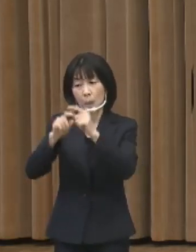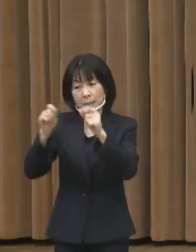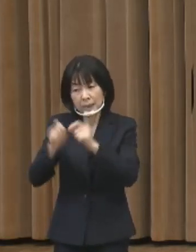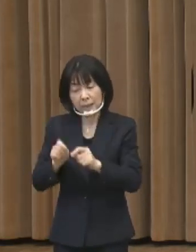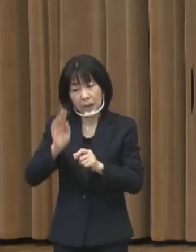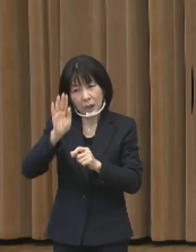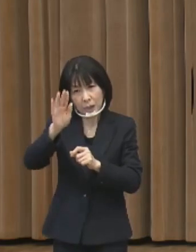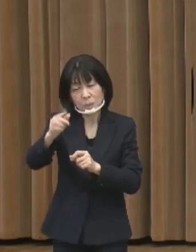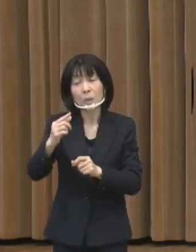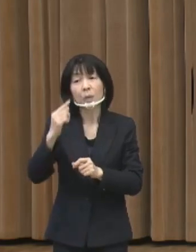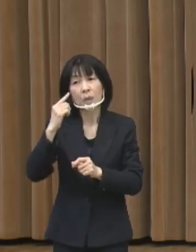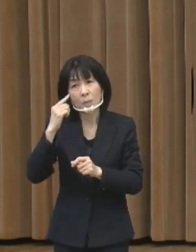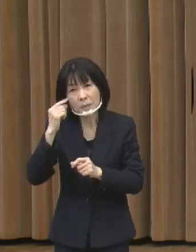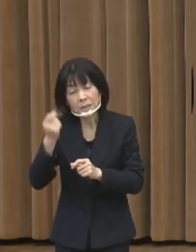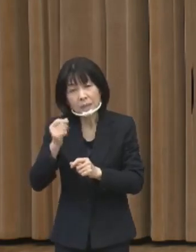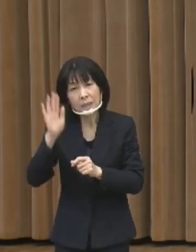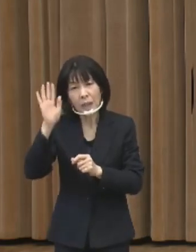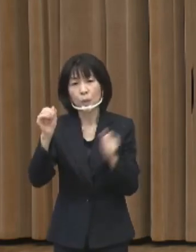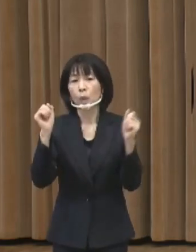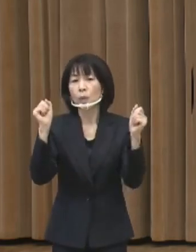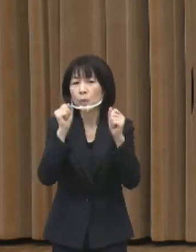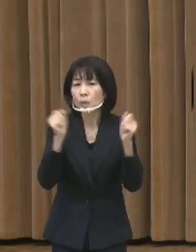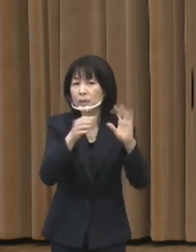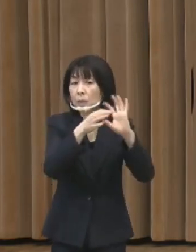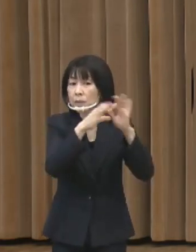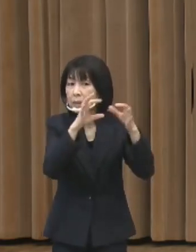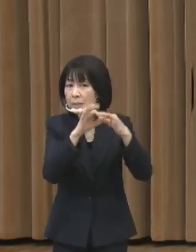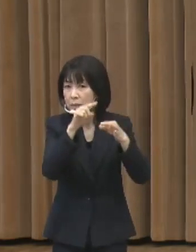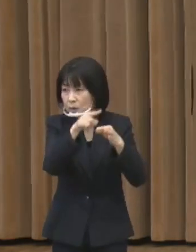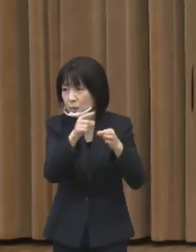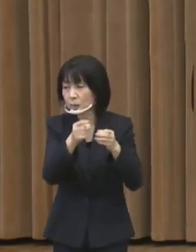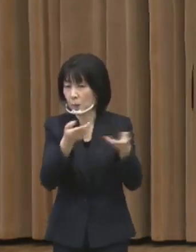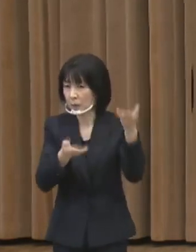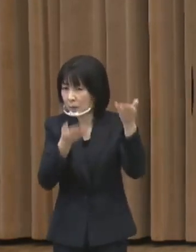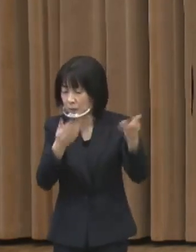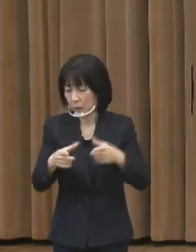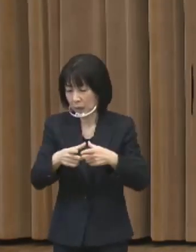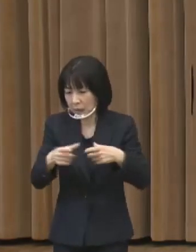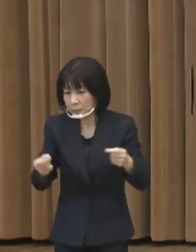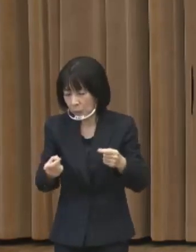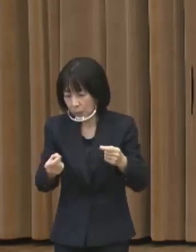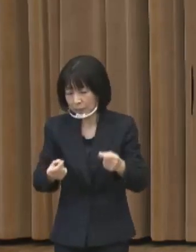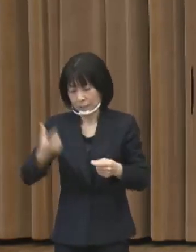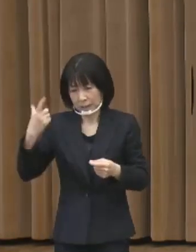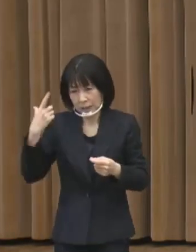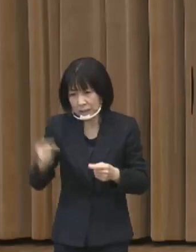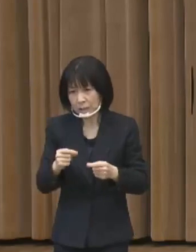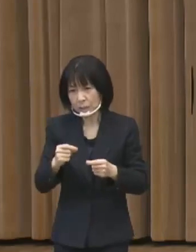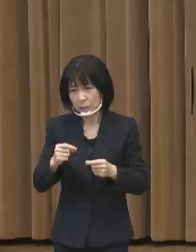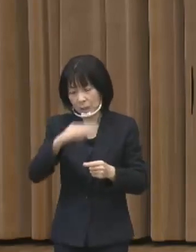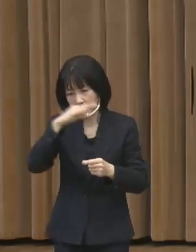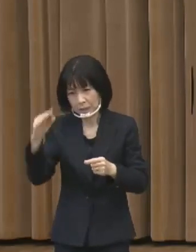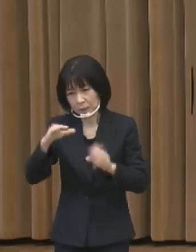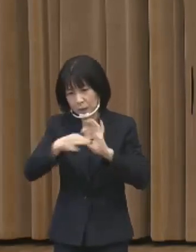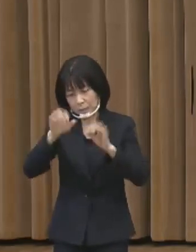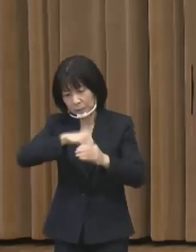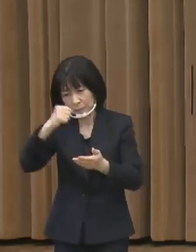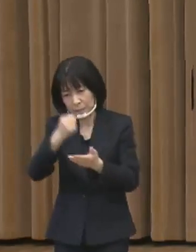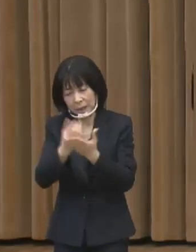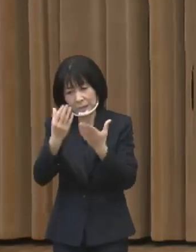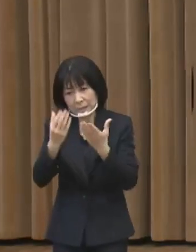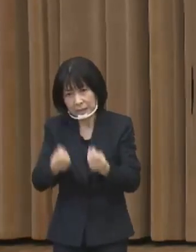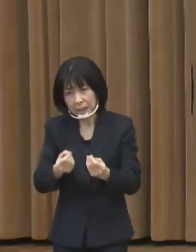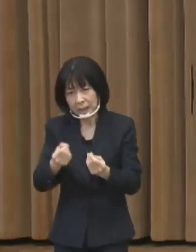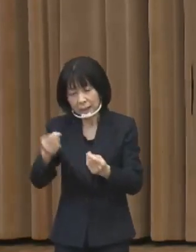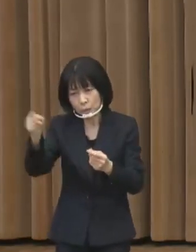しかすると冬季オリンピックと比較しても日本はしっかりとしたオリンピックを行ったということになると思